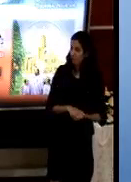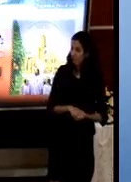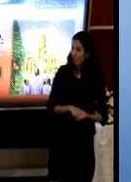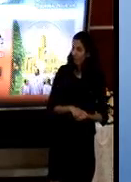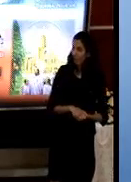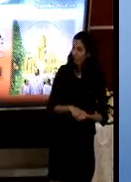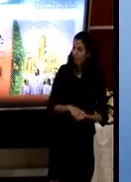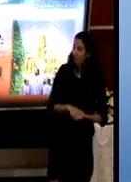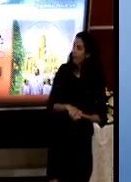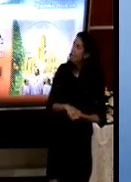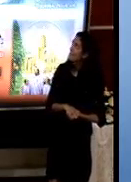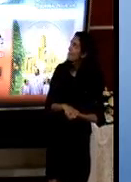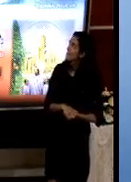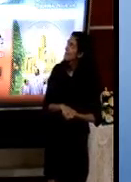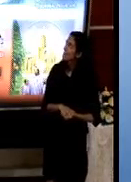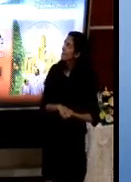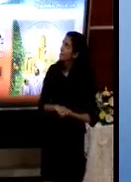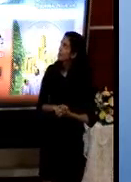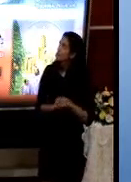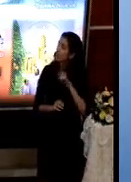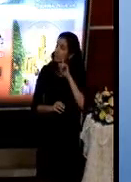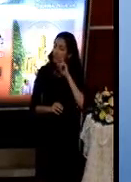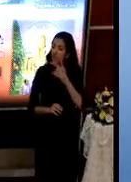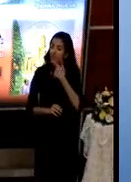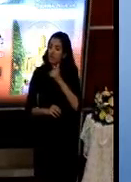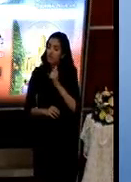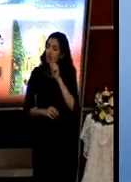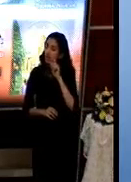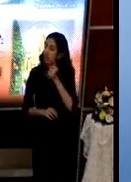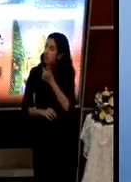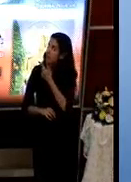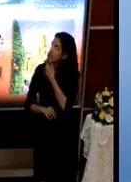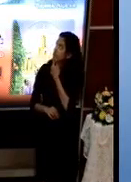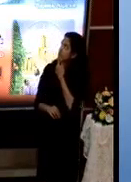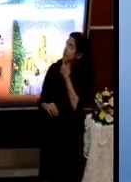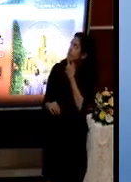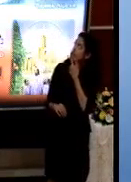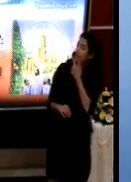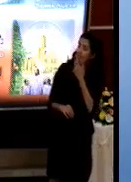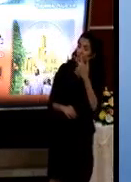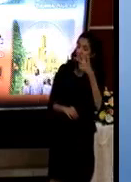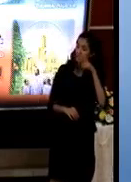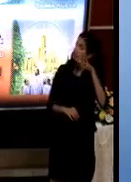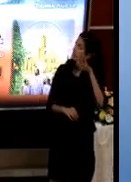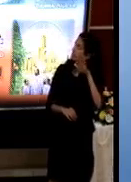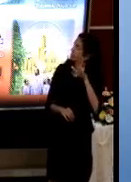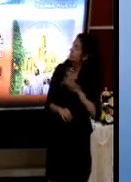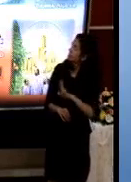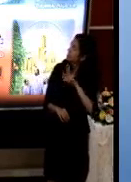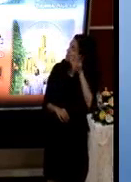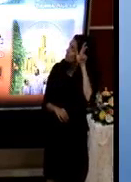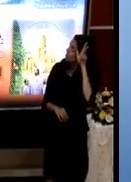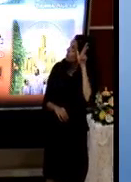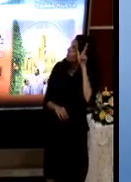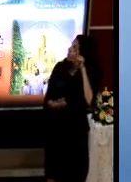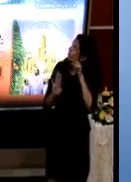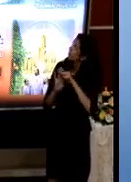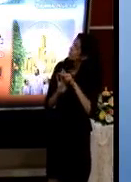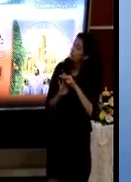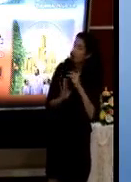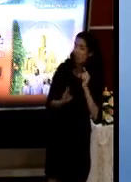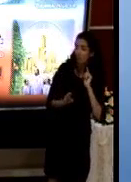pasaje lo tenemos en Isaías, capítulo 58, dos versículos, versículos 13 y